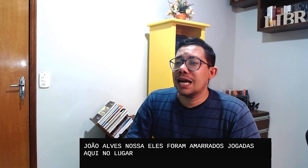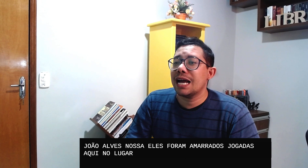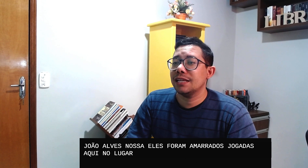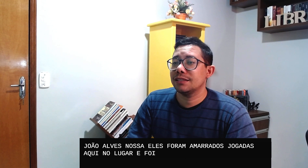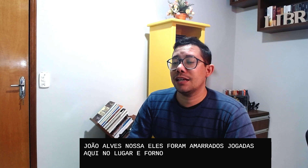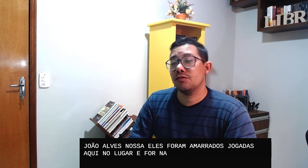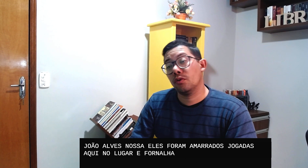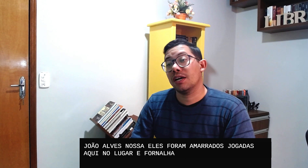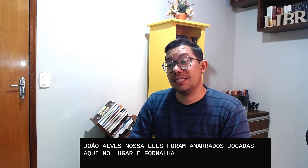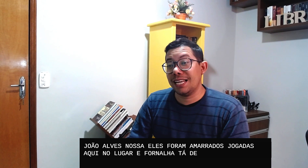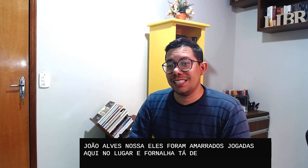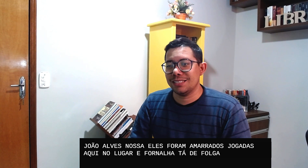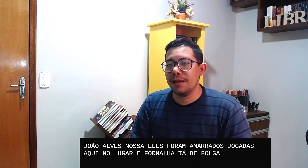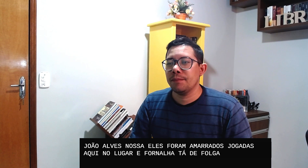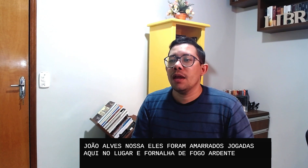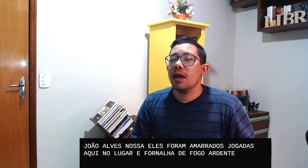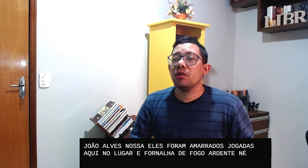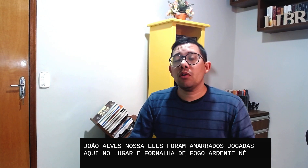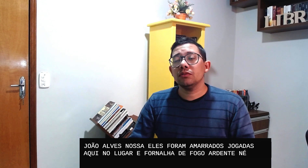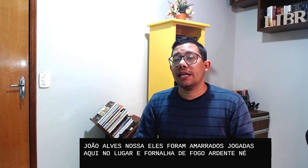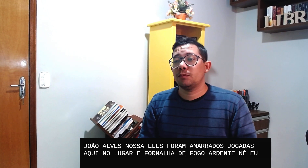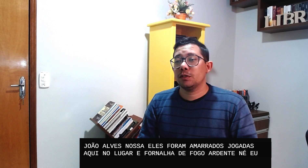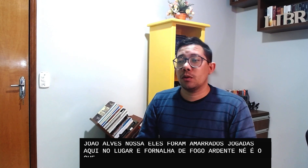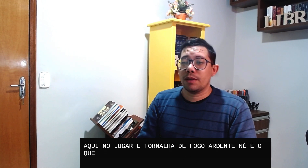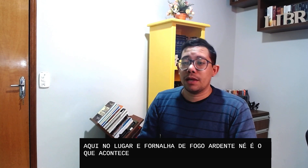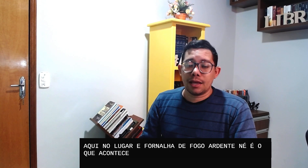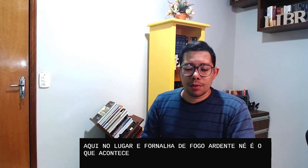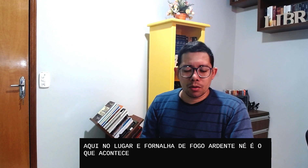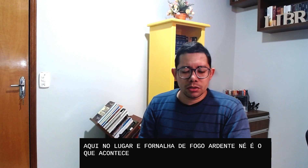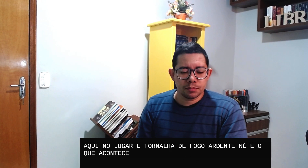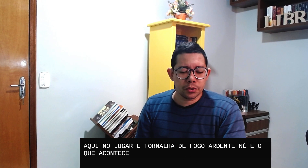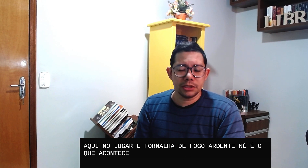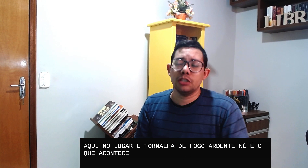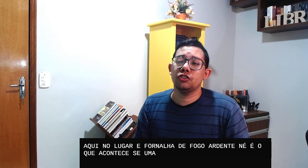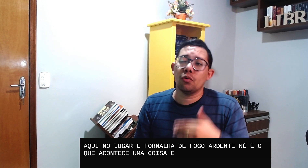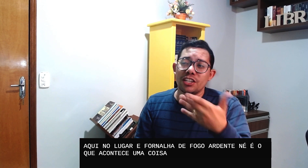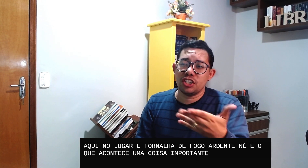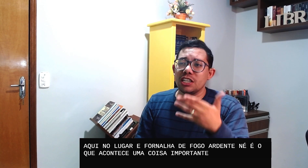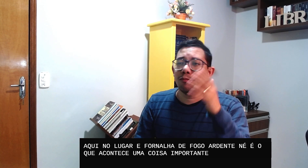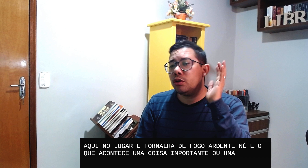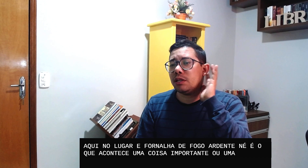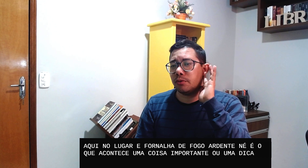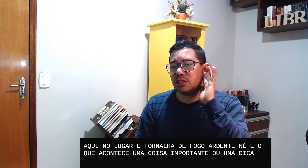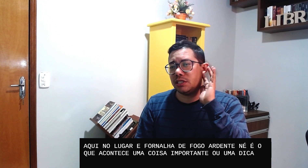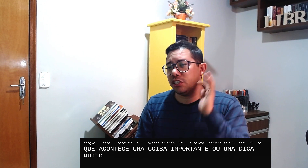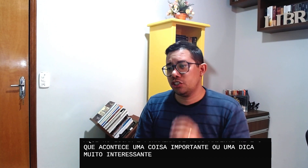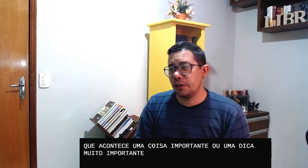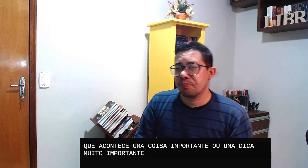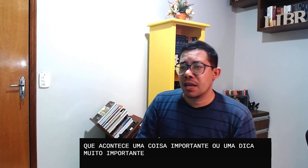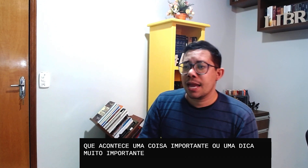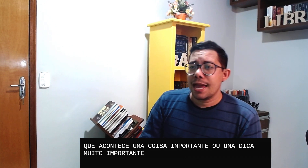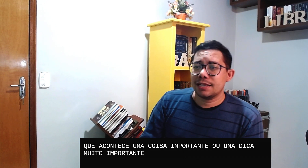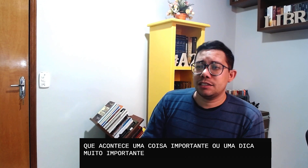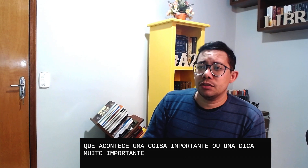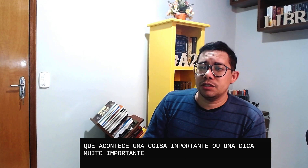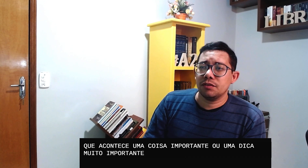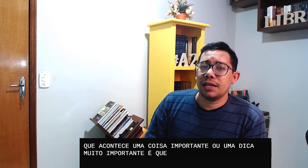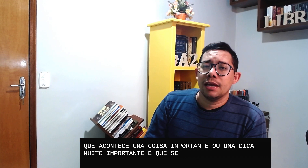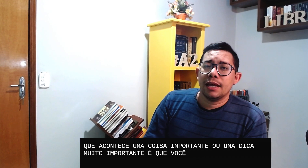fornalha, tá? De fogo ardente, né? É o que acontece, pessoal. É uma coisa importante, ou uma dica muito importante, é que se você vai,